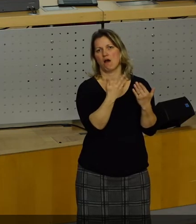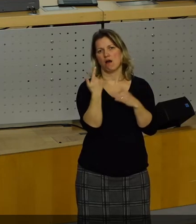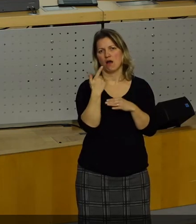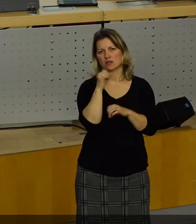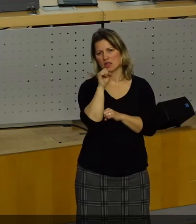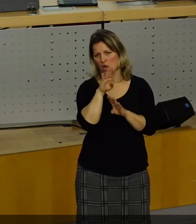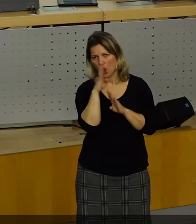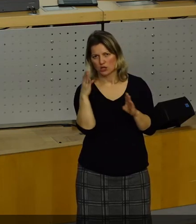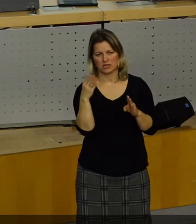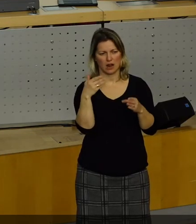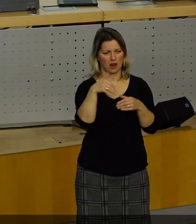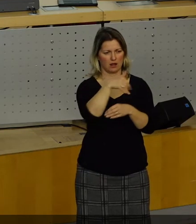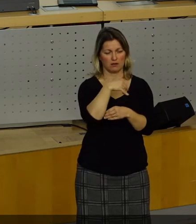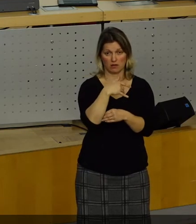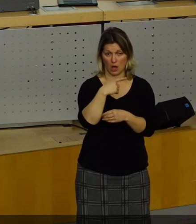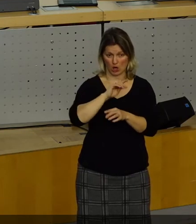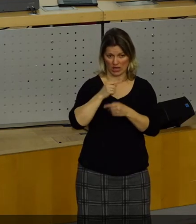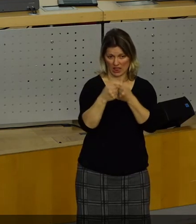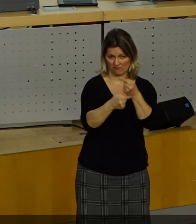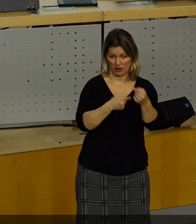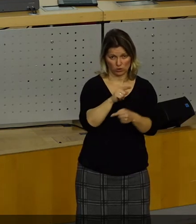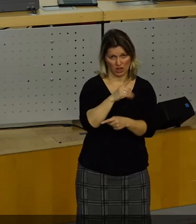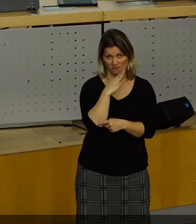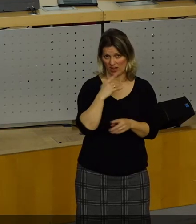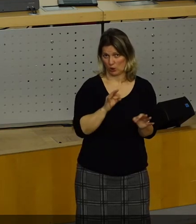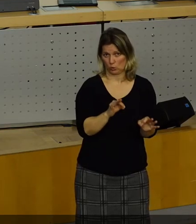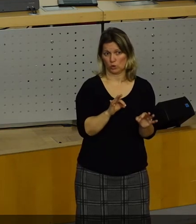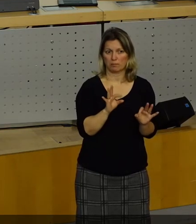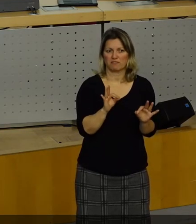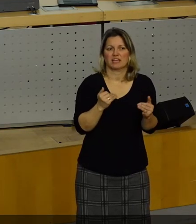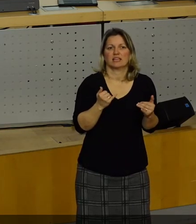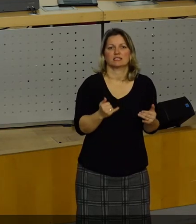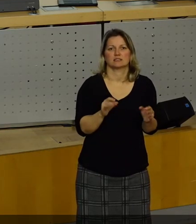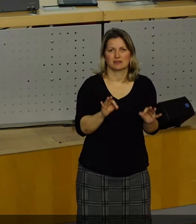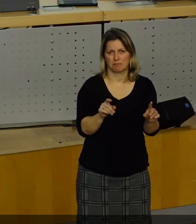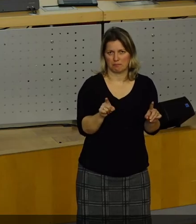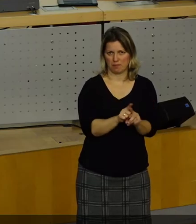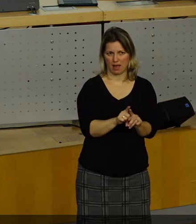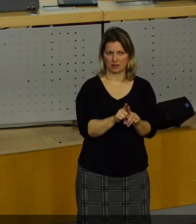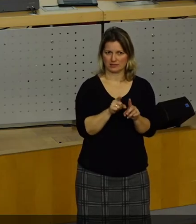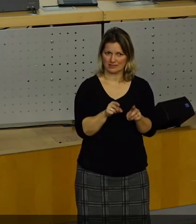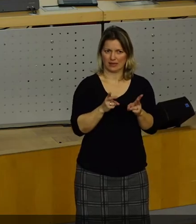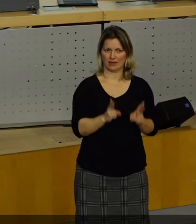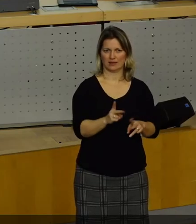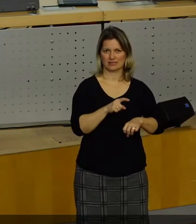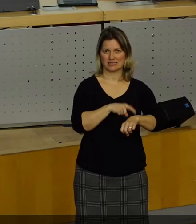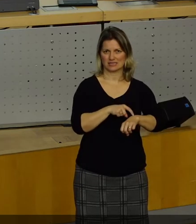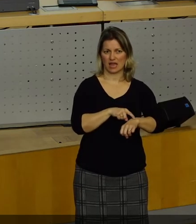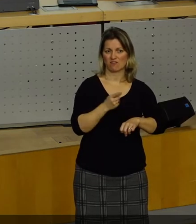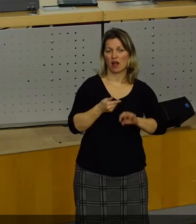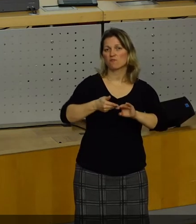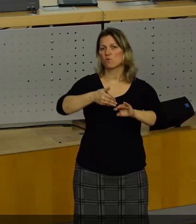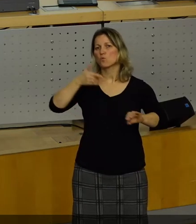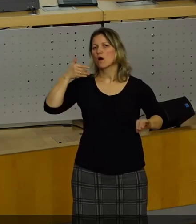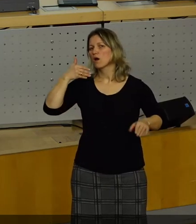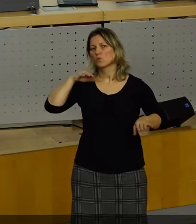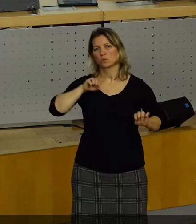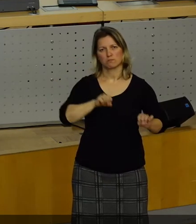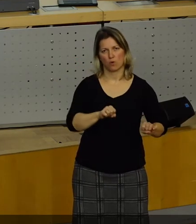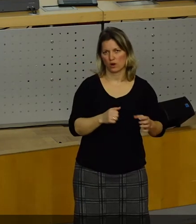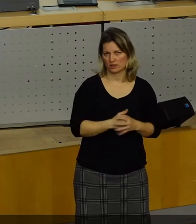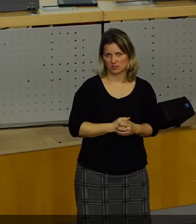ganz gute Entwicklungen, die wir heute haben. Vielleicht war jetzt die Zeit dafür reif, die wir in den 90er Jahren manchmal so noch nicht hatten. Was